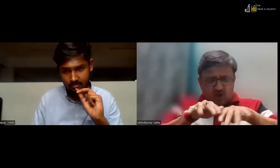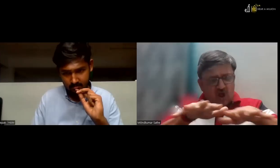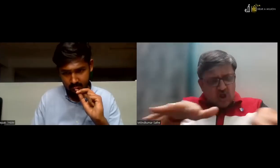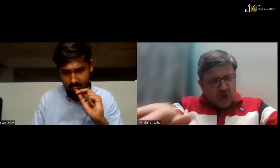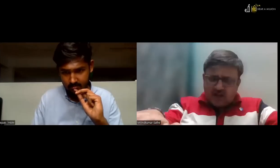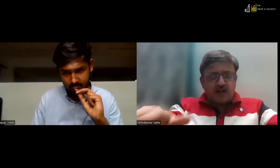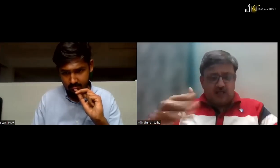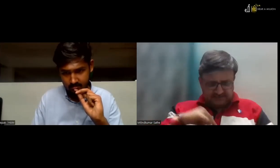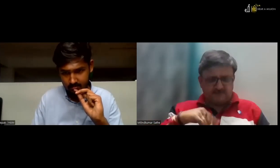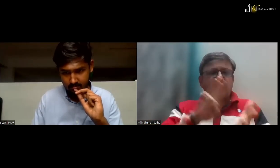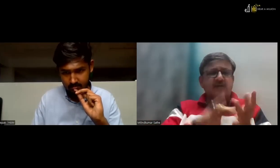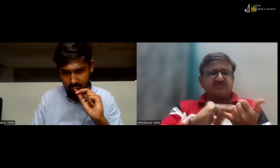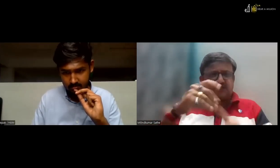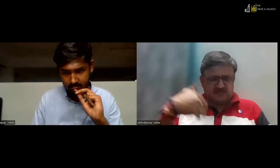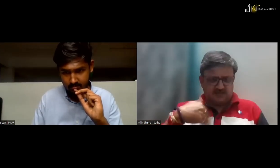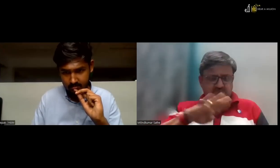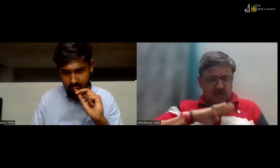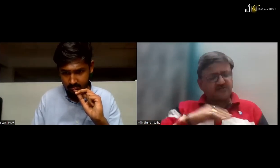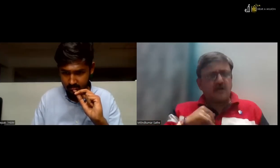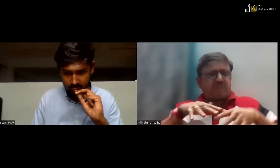लवी को ये